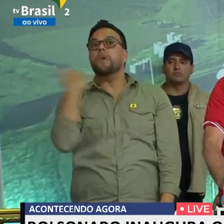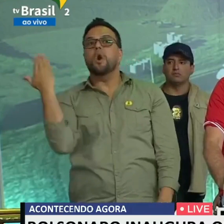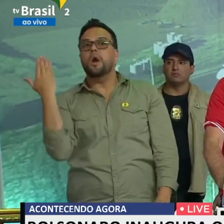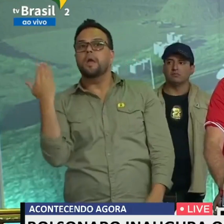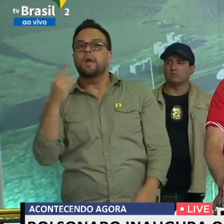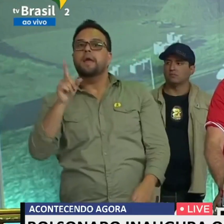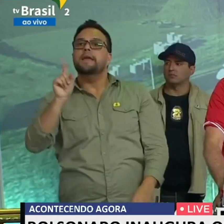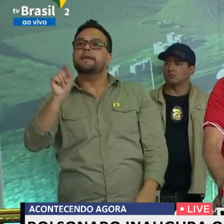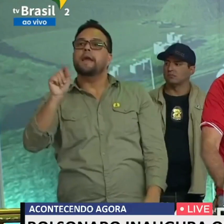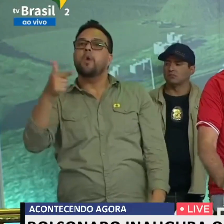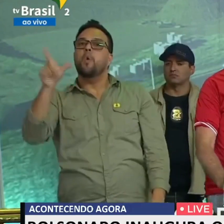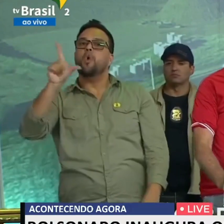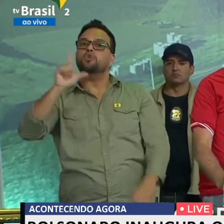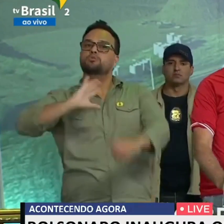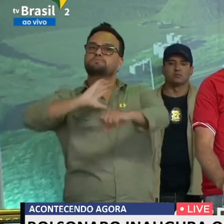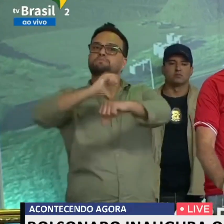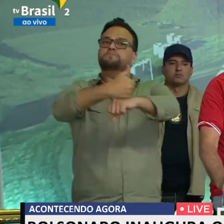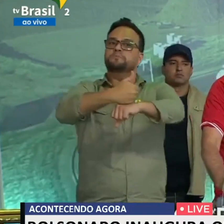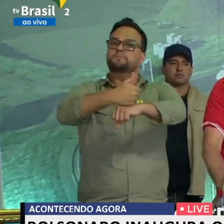estaria no meu lugar?